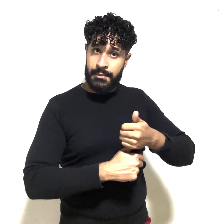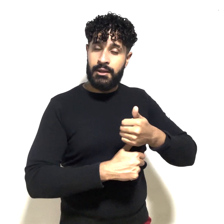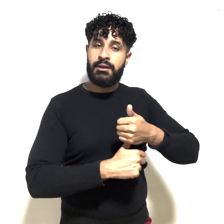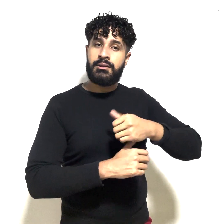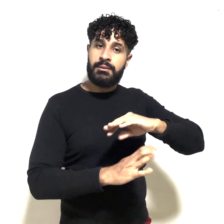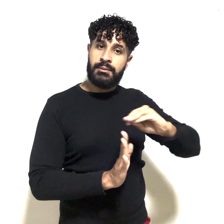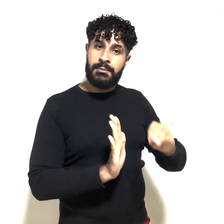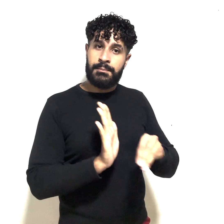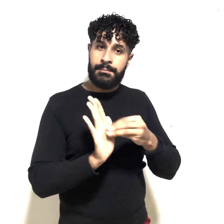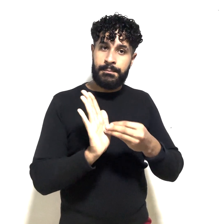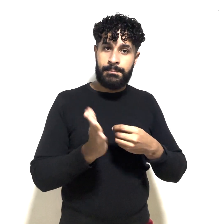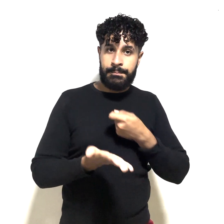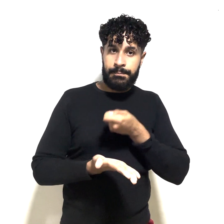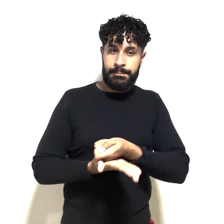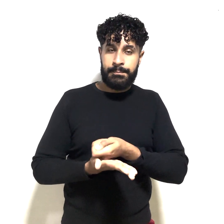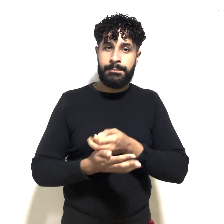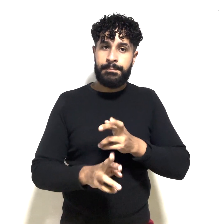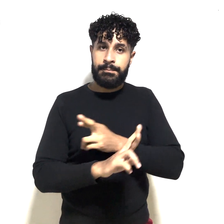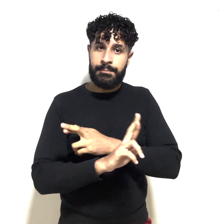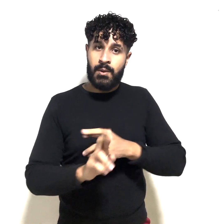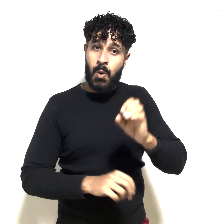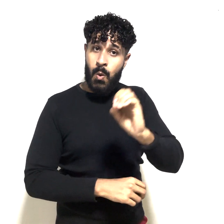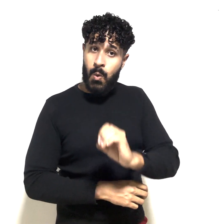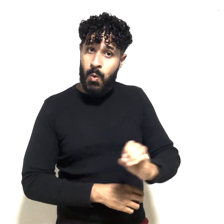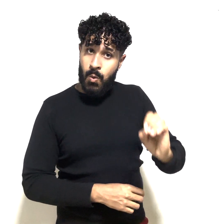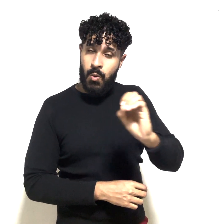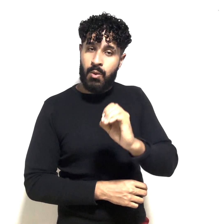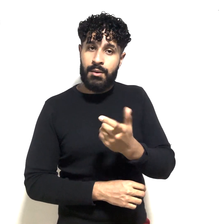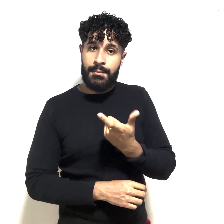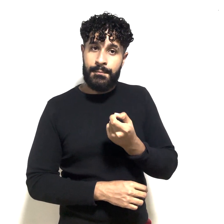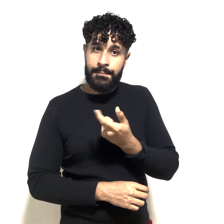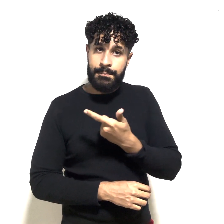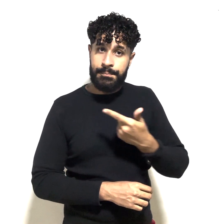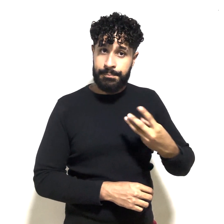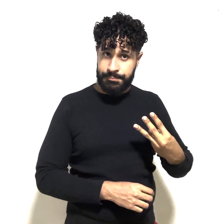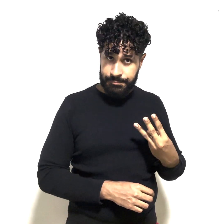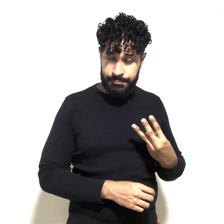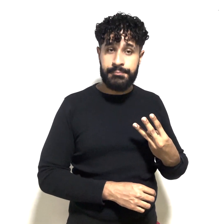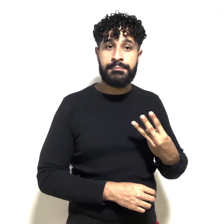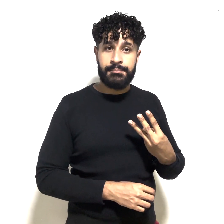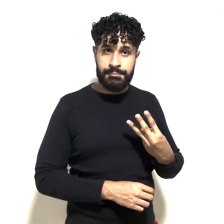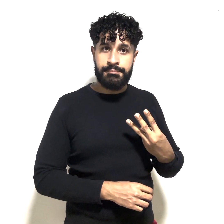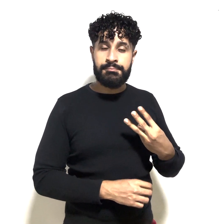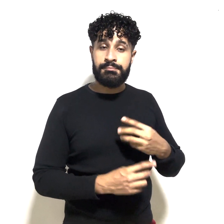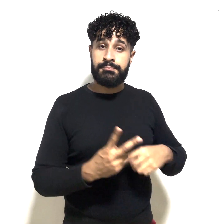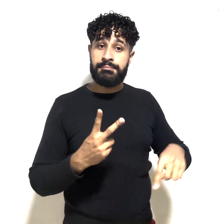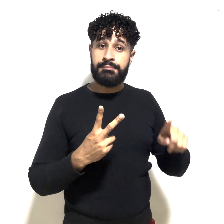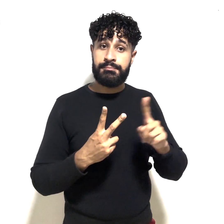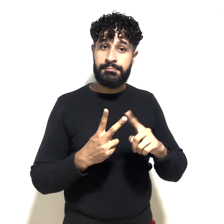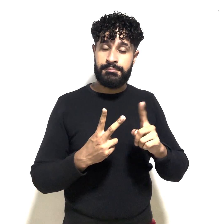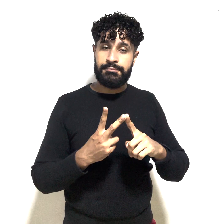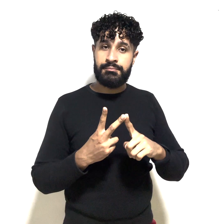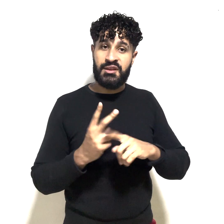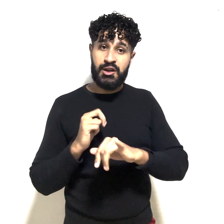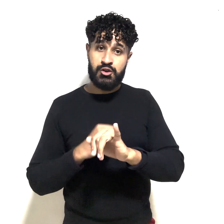pagamento referente a outubro de 2023 a segunda a Janeiro de